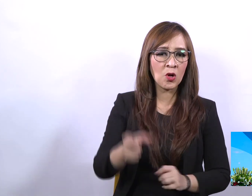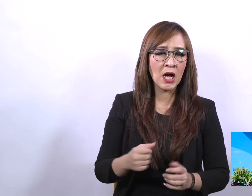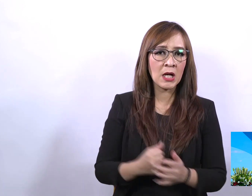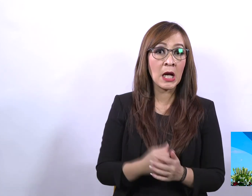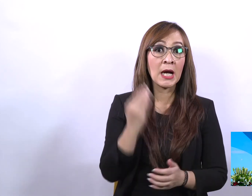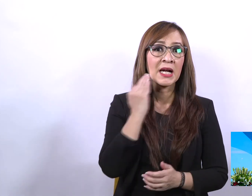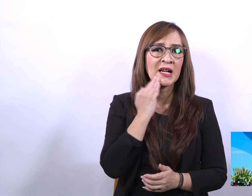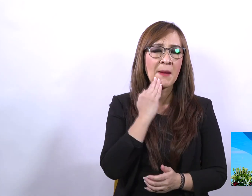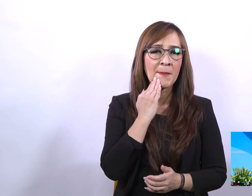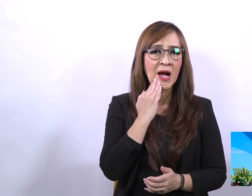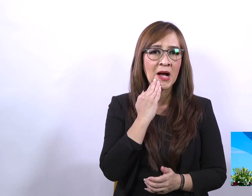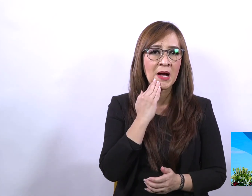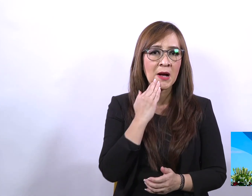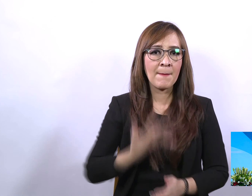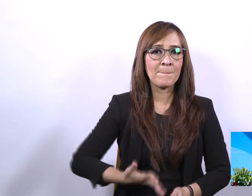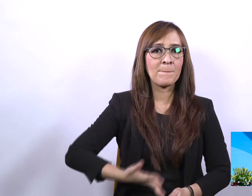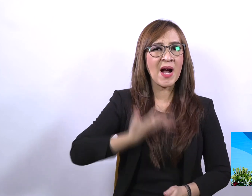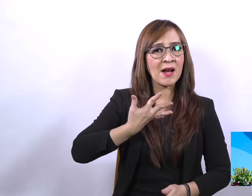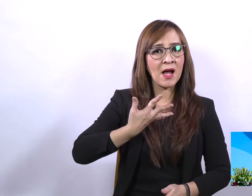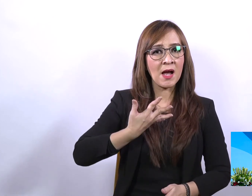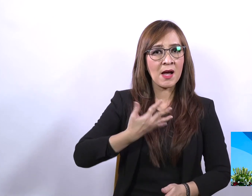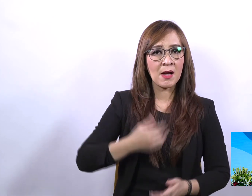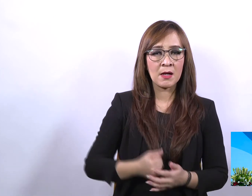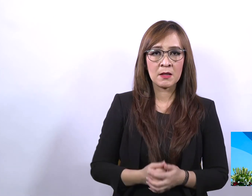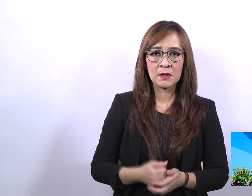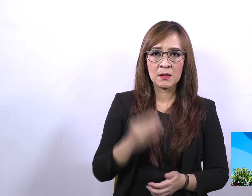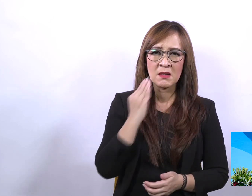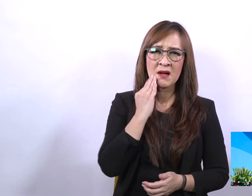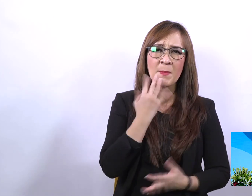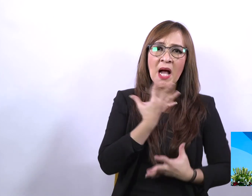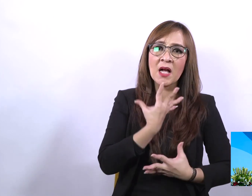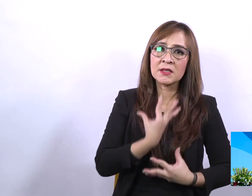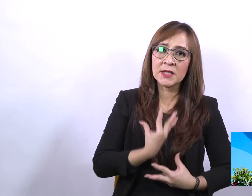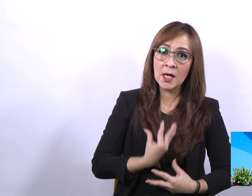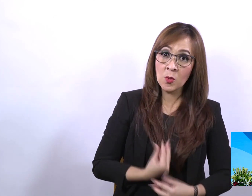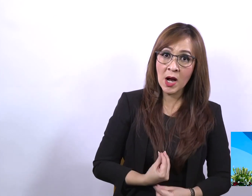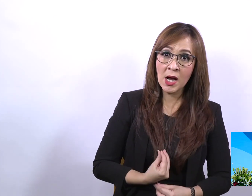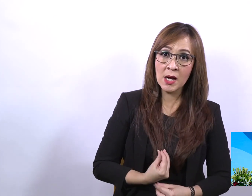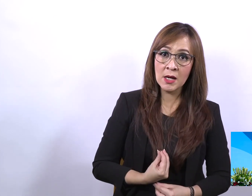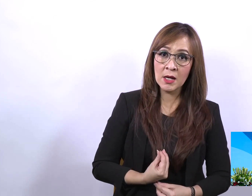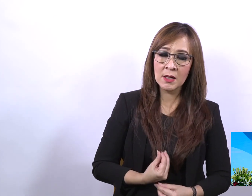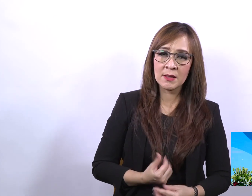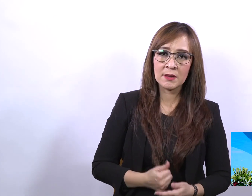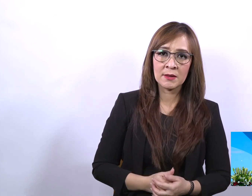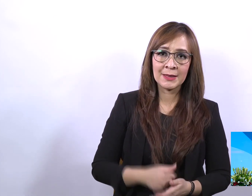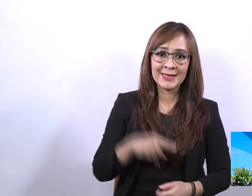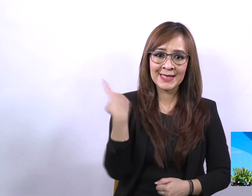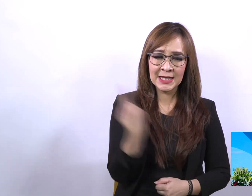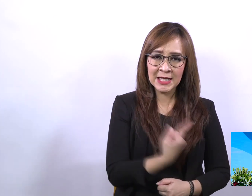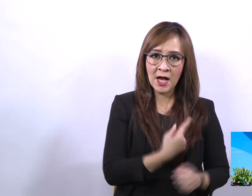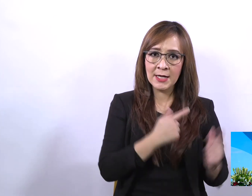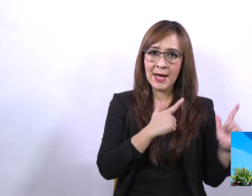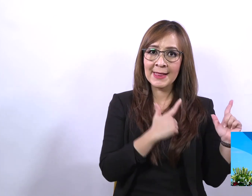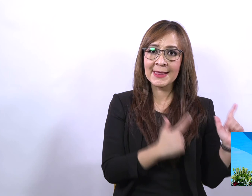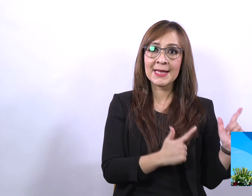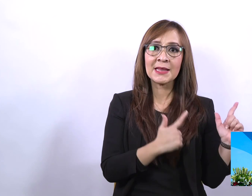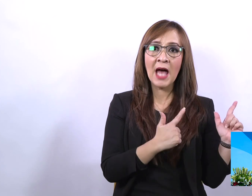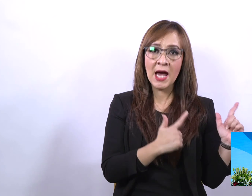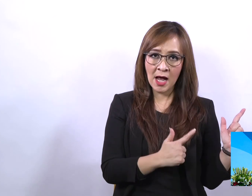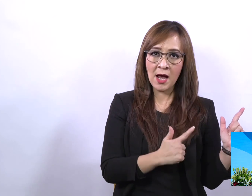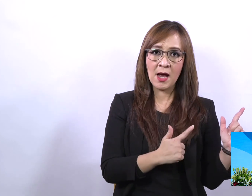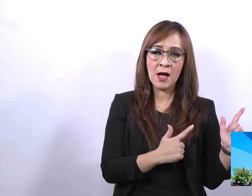yang gampang marah juga orang Manado bilang yang gampang ngambek gitu selesai badware Soccer Hai